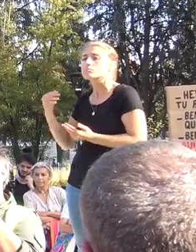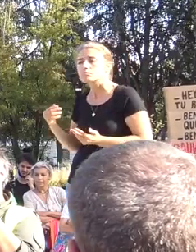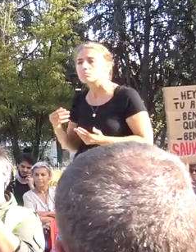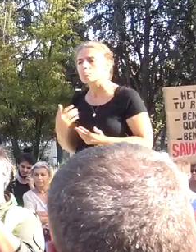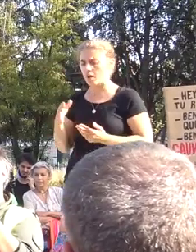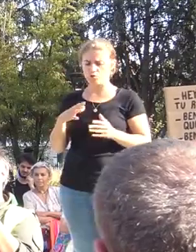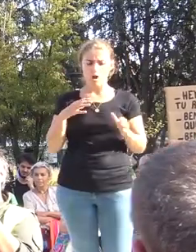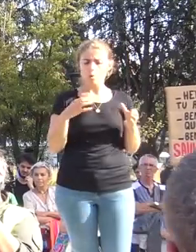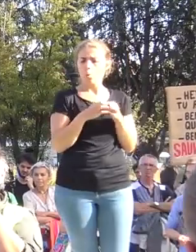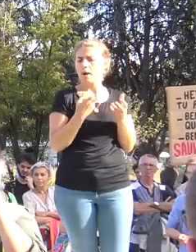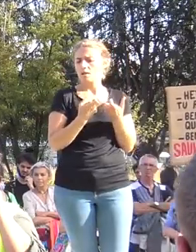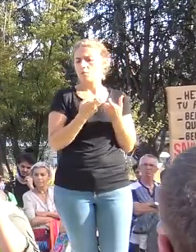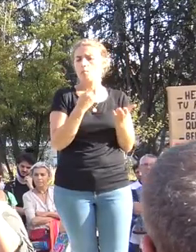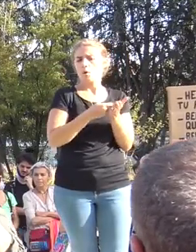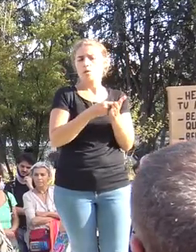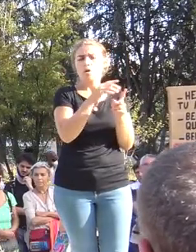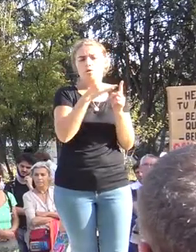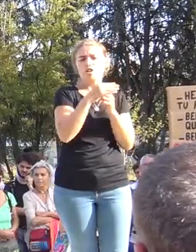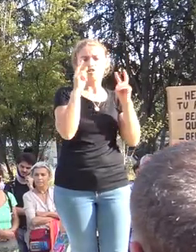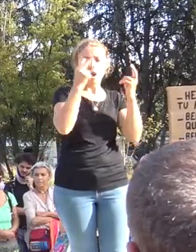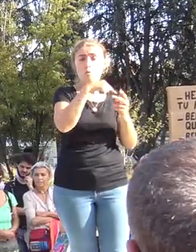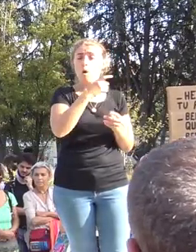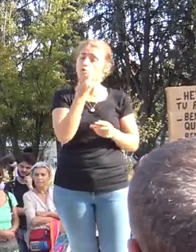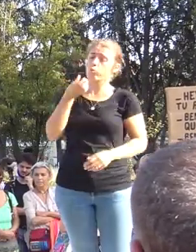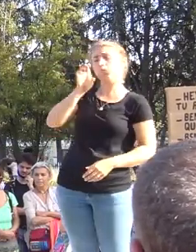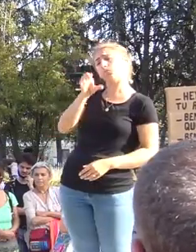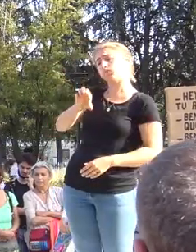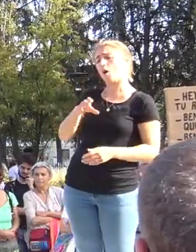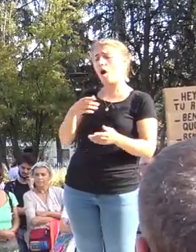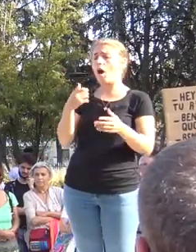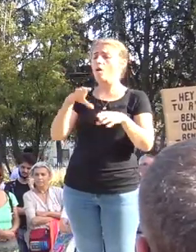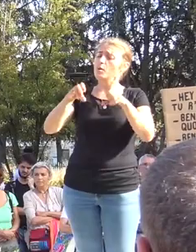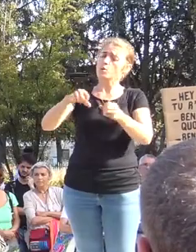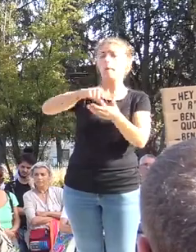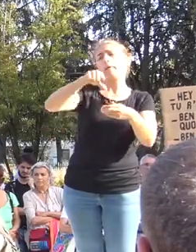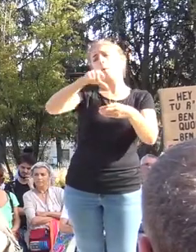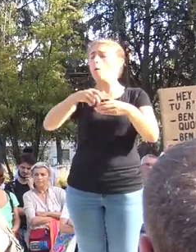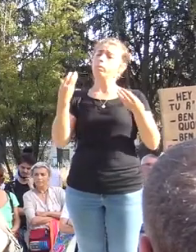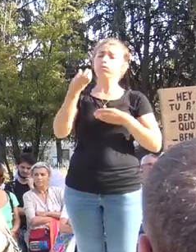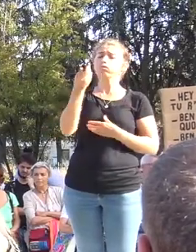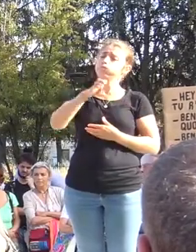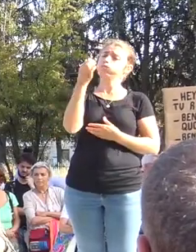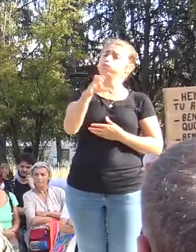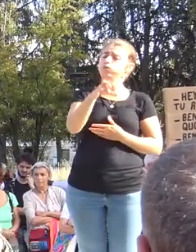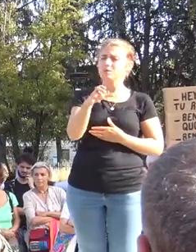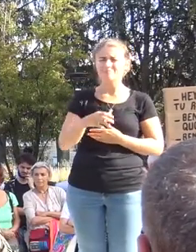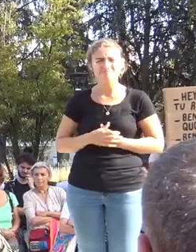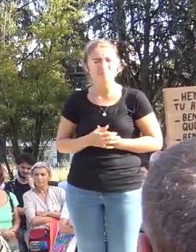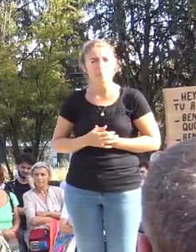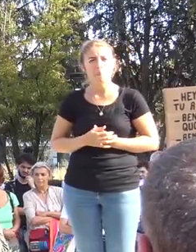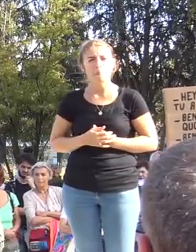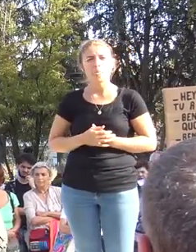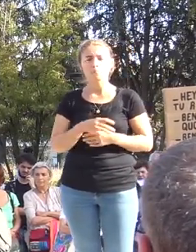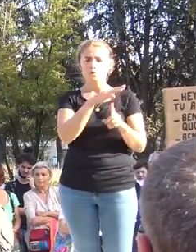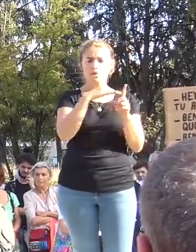des groupes comme la Société Générale continuent d'investir toujours plus d'argent dans les énergies fossiles. Aujourd'hui,